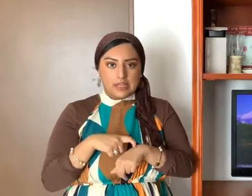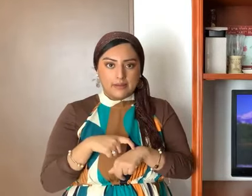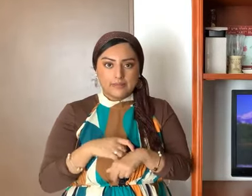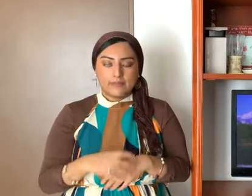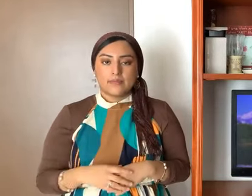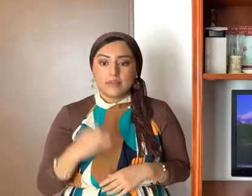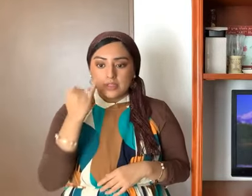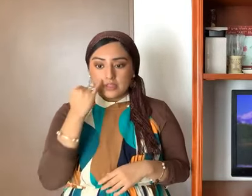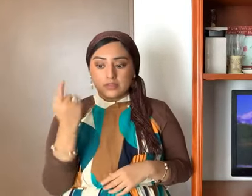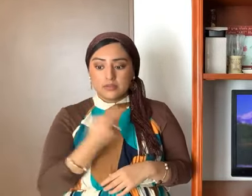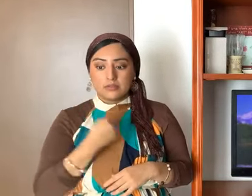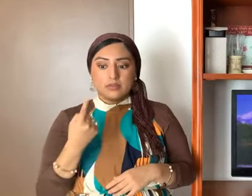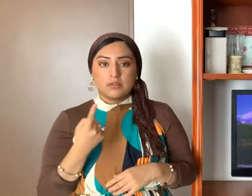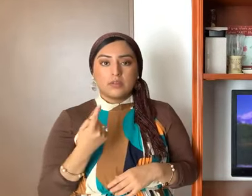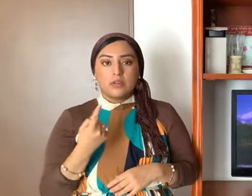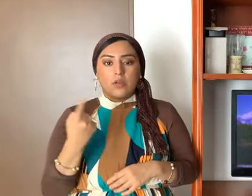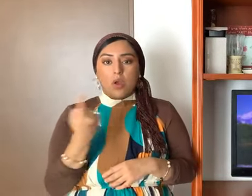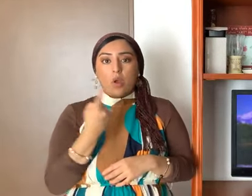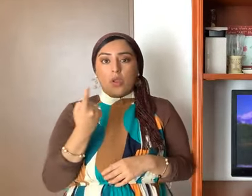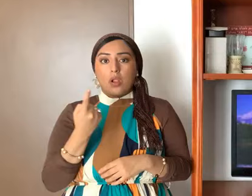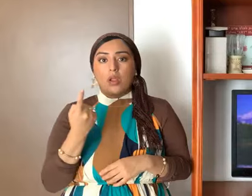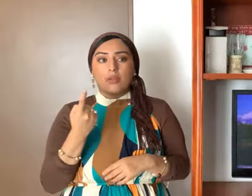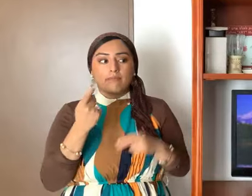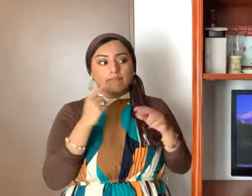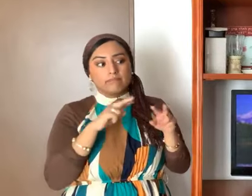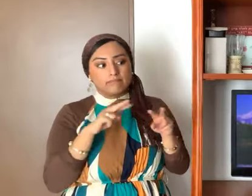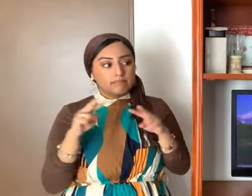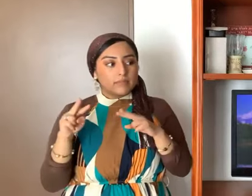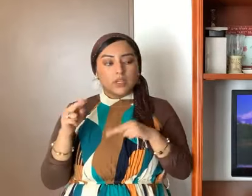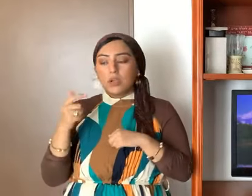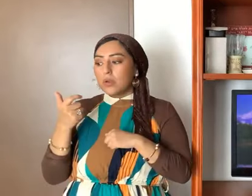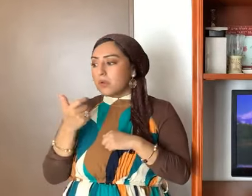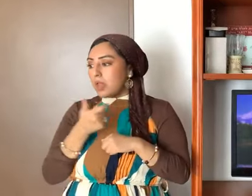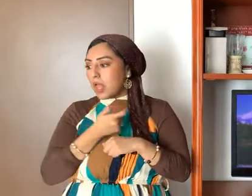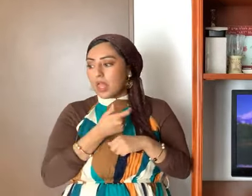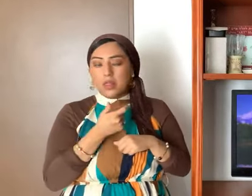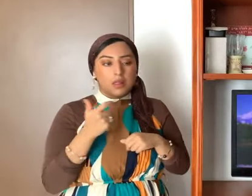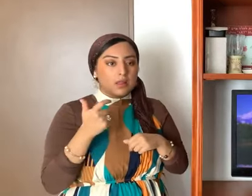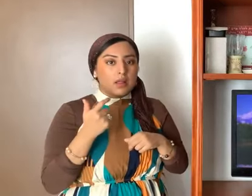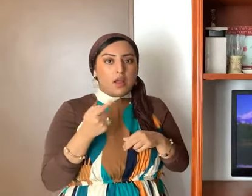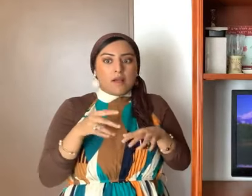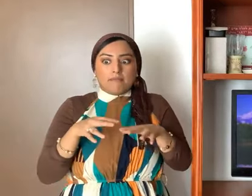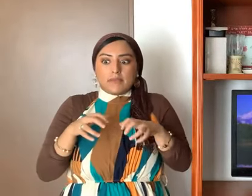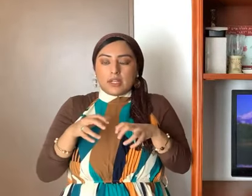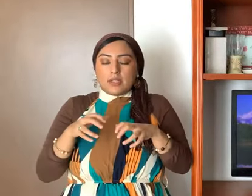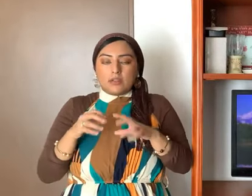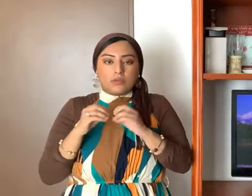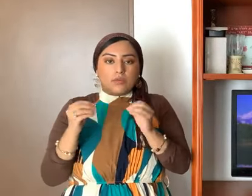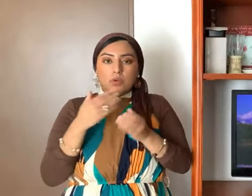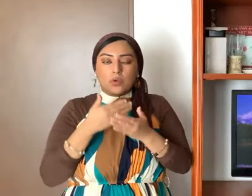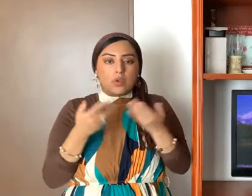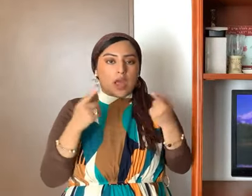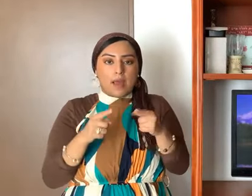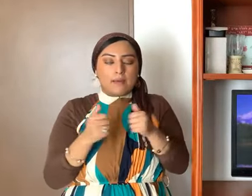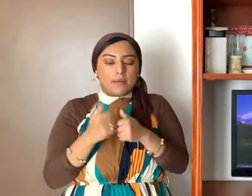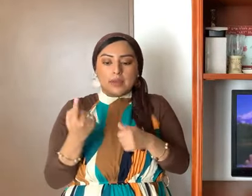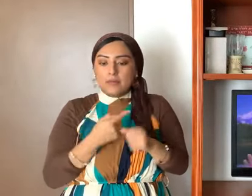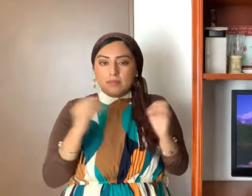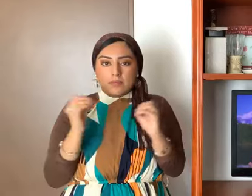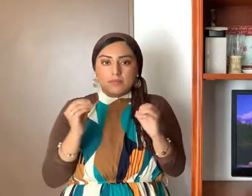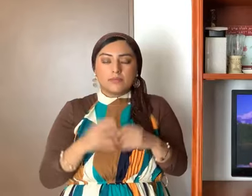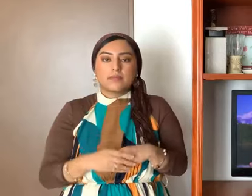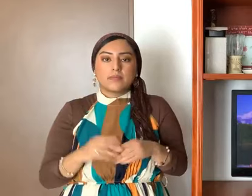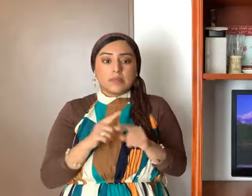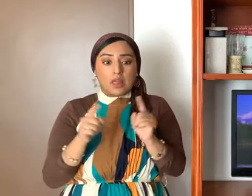Si estuviéramos detrás de una vitrina solamente nos empolvaríamos, nos pondríamos tiesos y nada bueno ocurriría con nosotros.